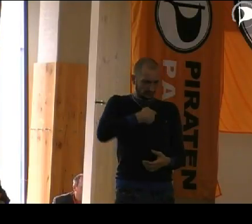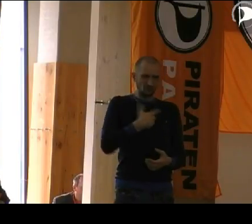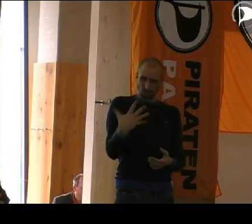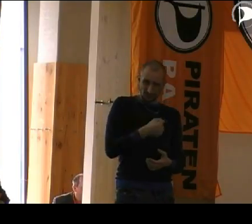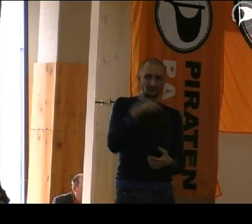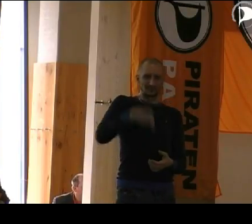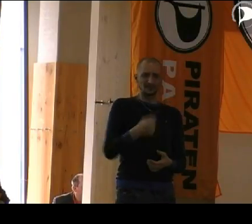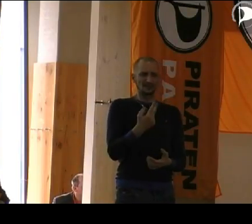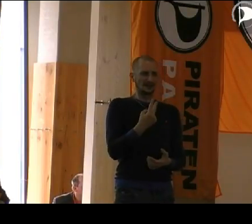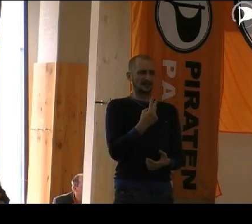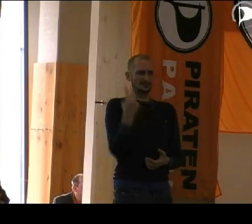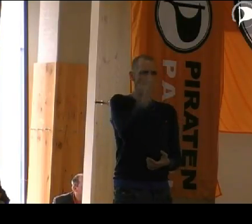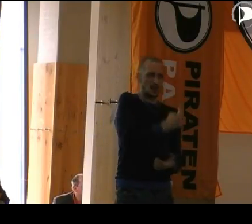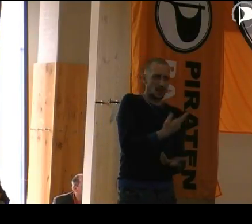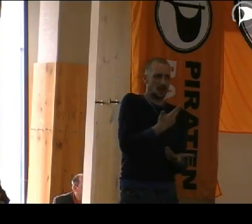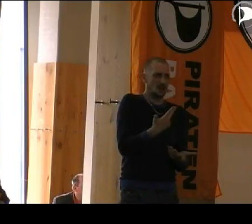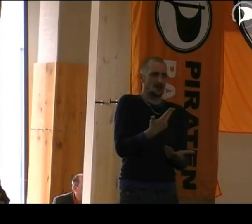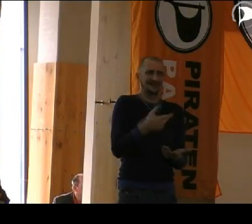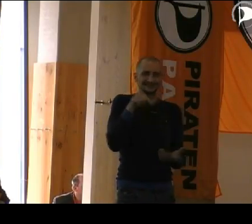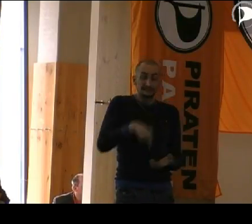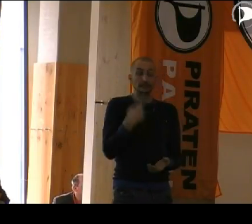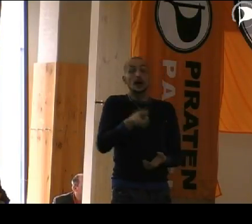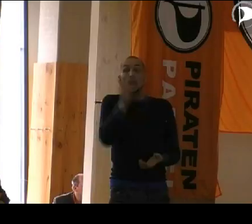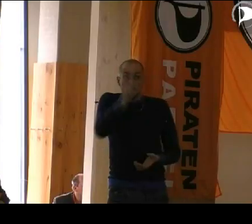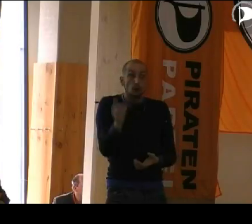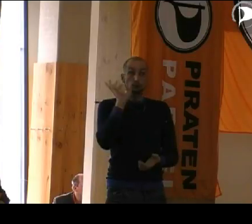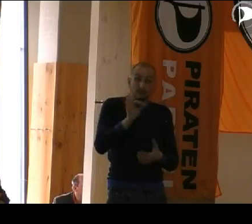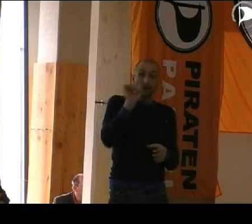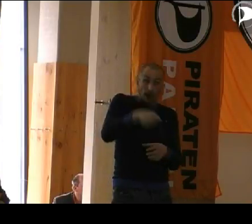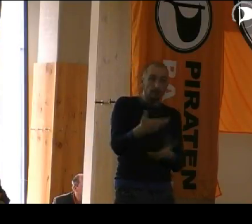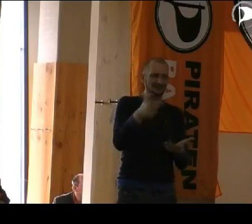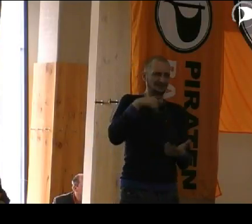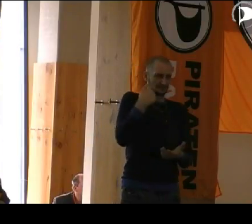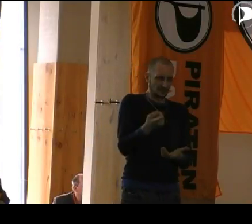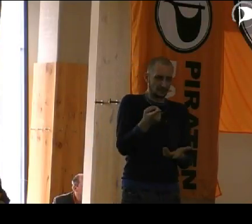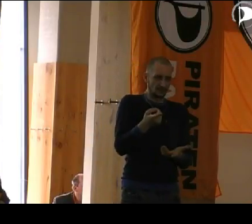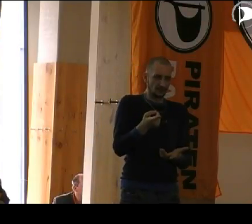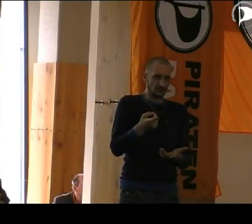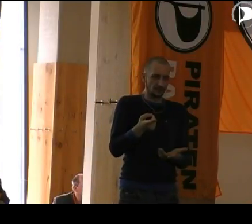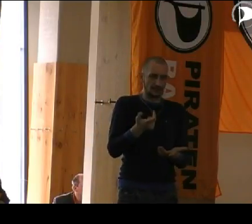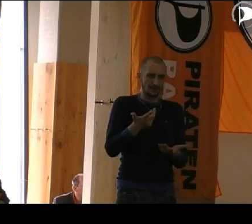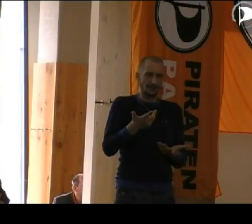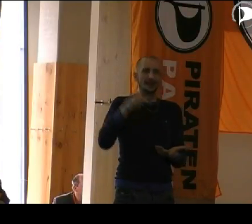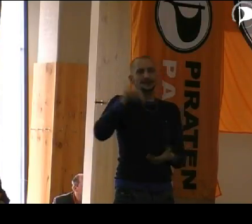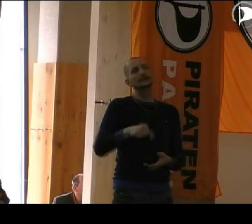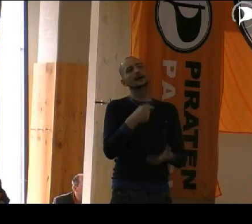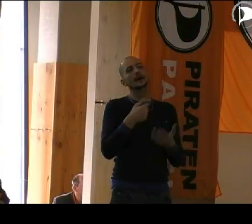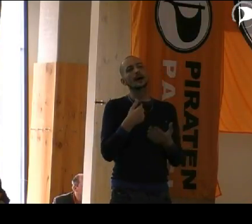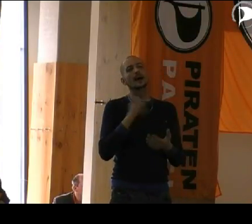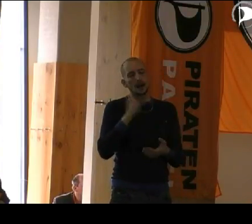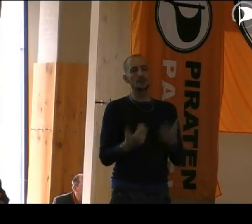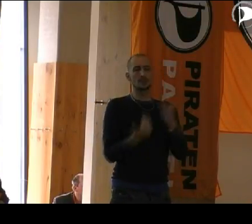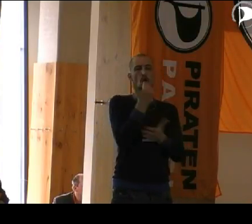wenn oder gefälschte papiere und meine meinung wie gesagt man kann die nach und nach seine wissenschaftlichen deswegen auch nicht gegen die zum teil